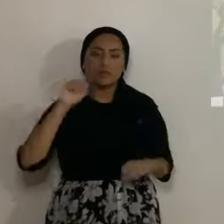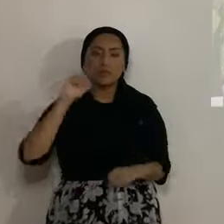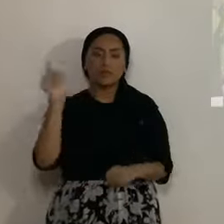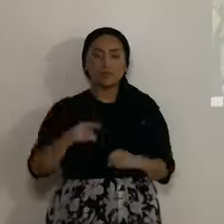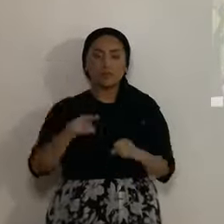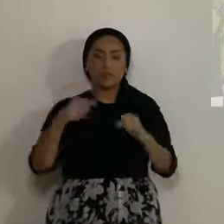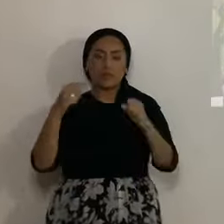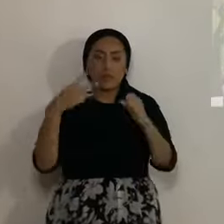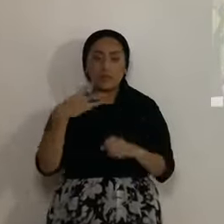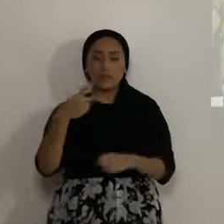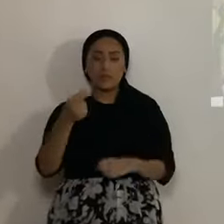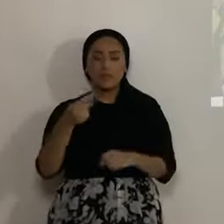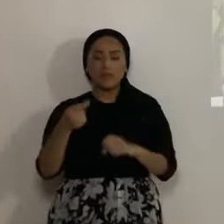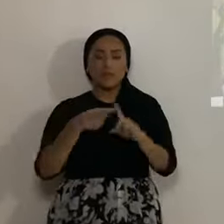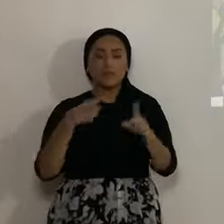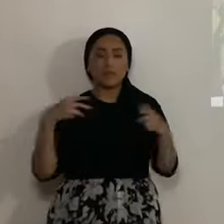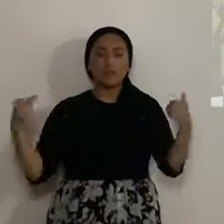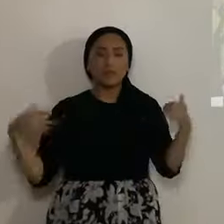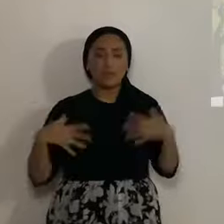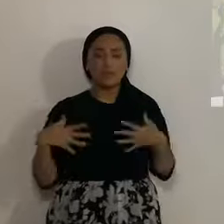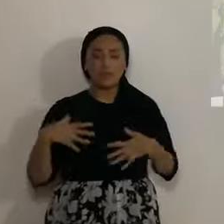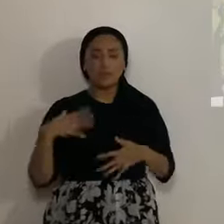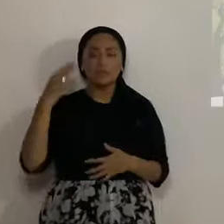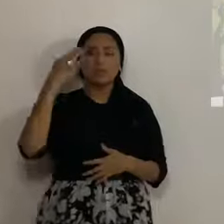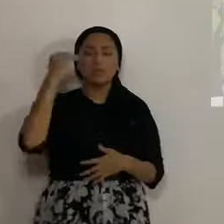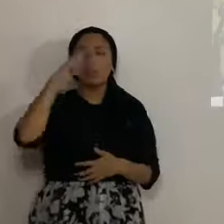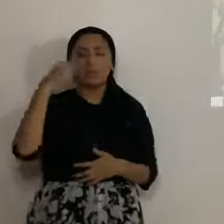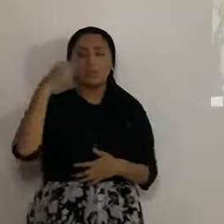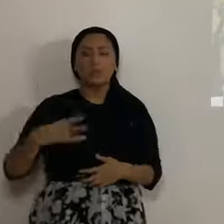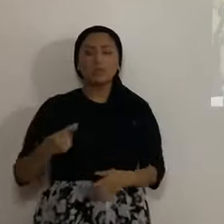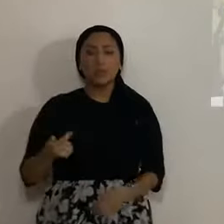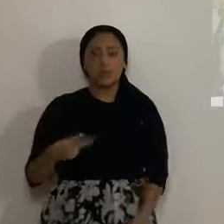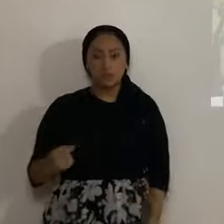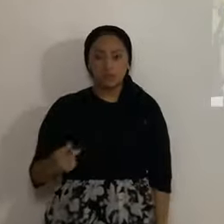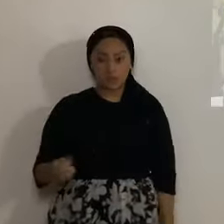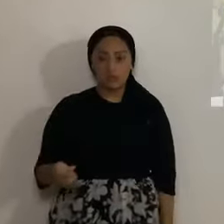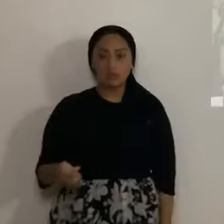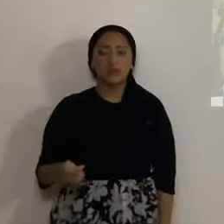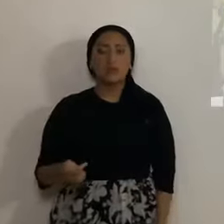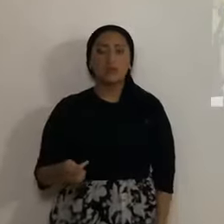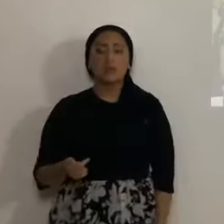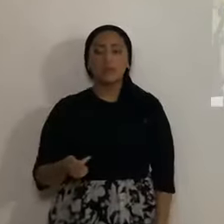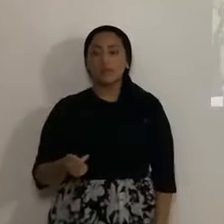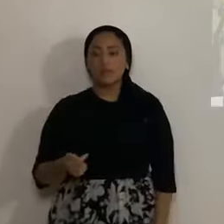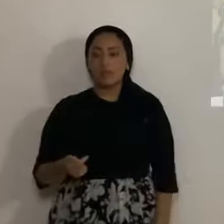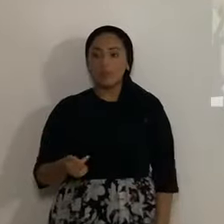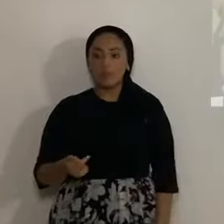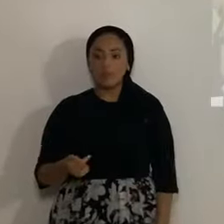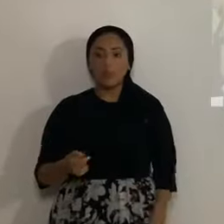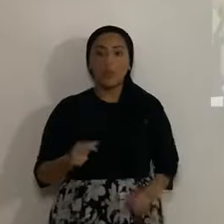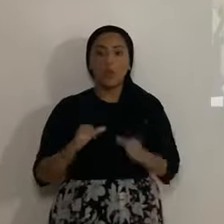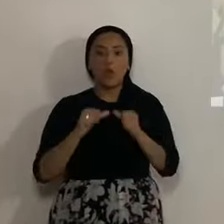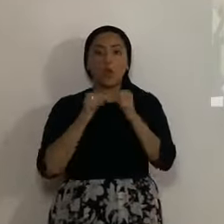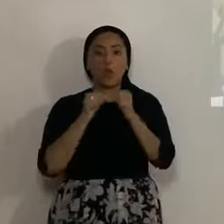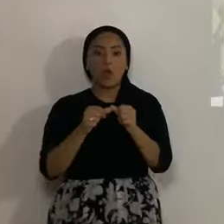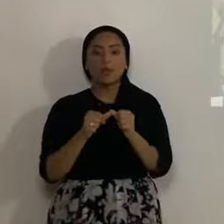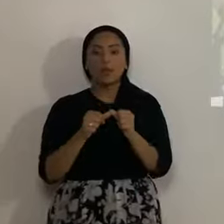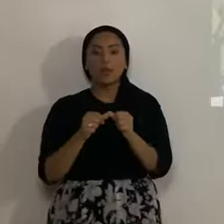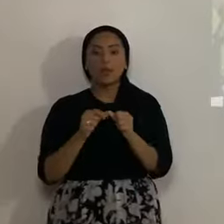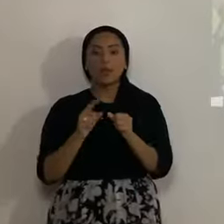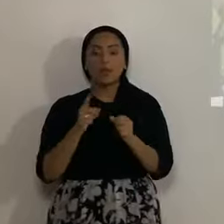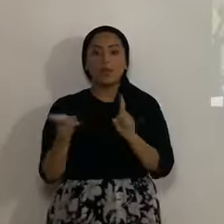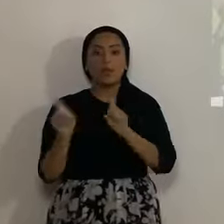realmente perros de miedo, porque el perro siendo, siempre va adelante de su amo,